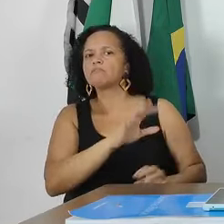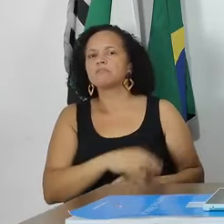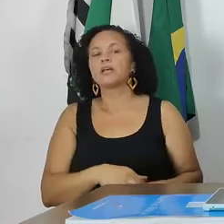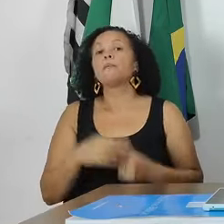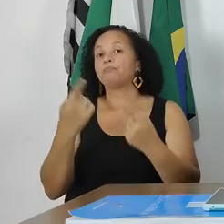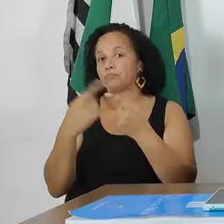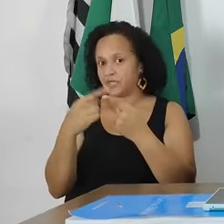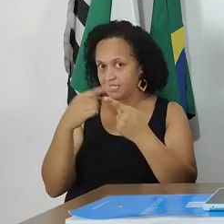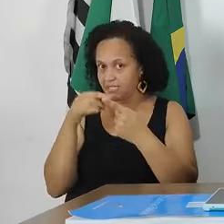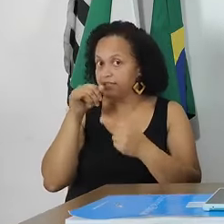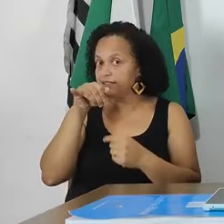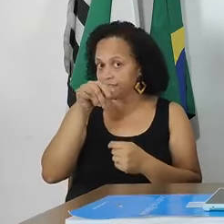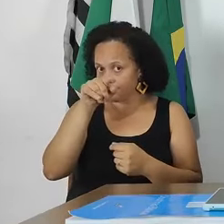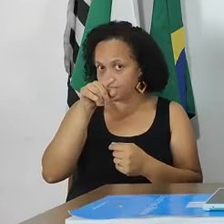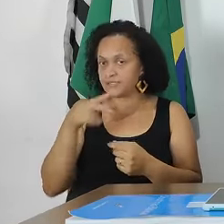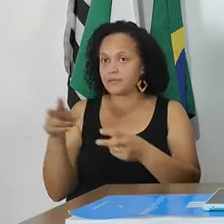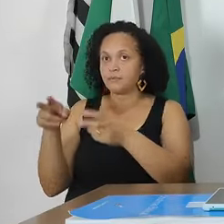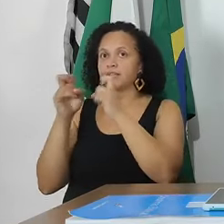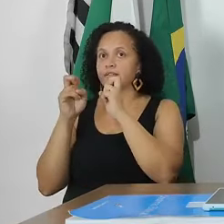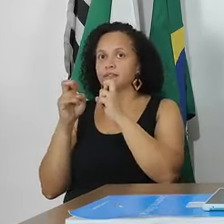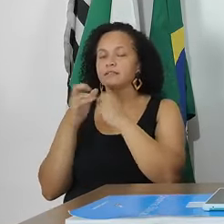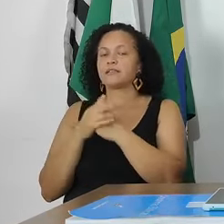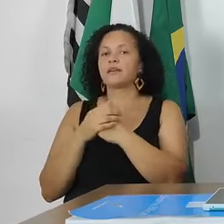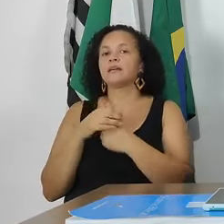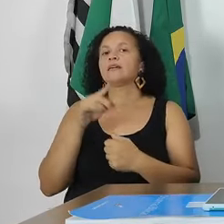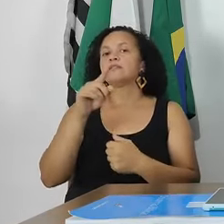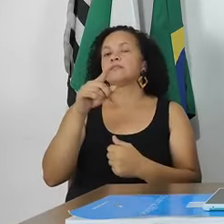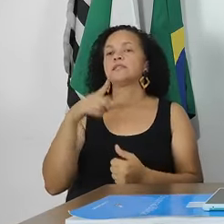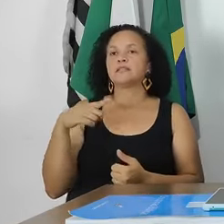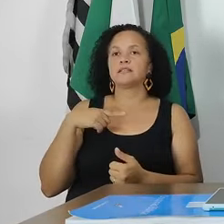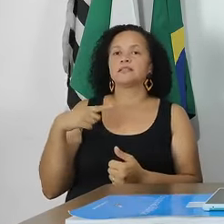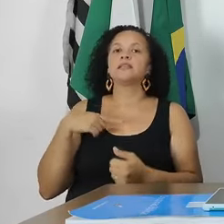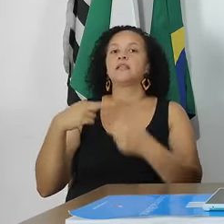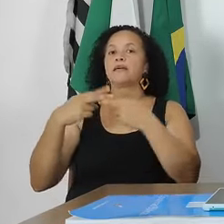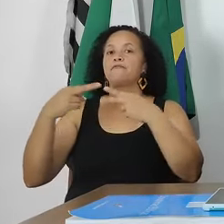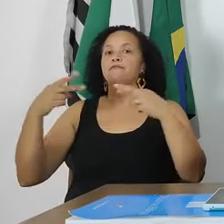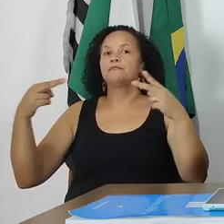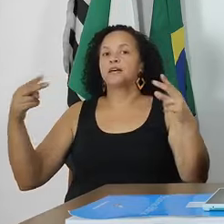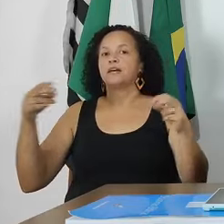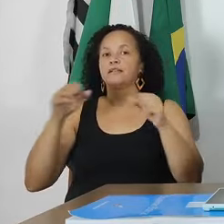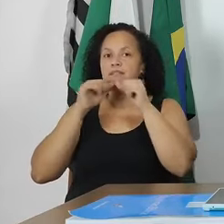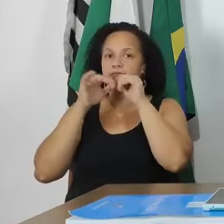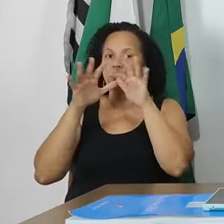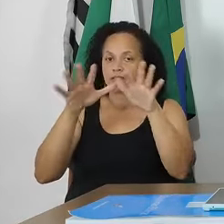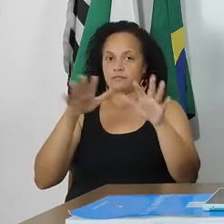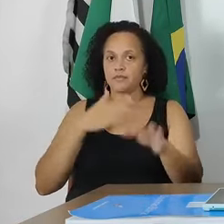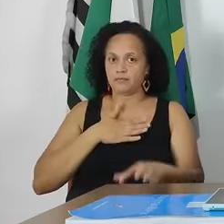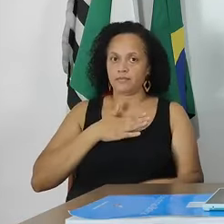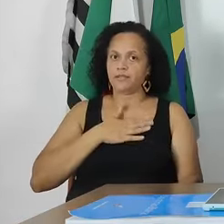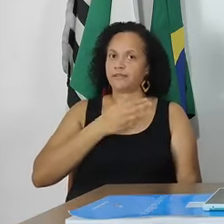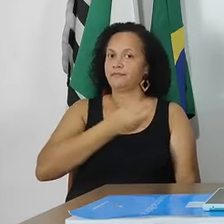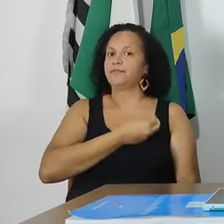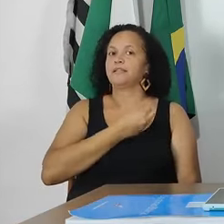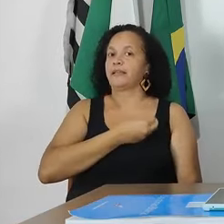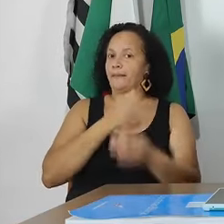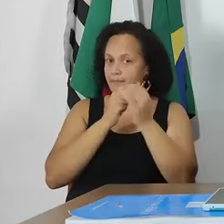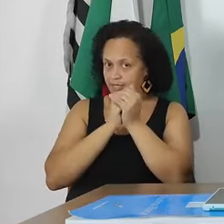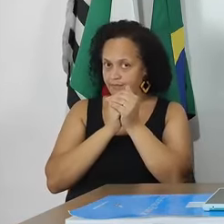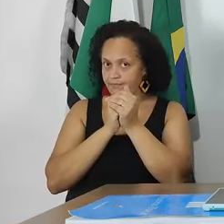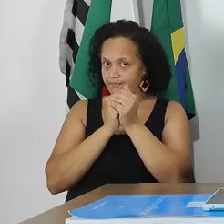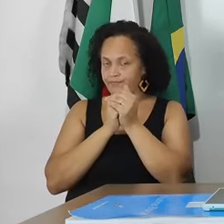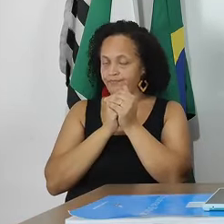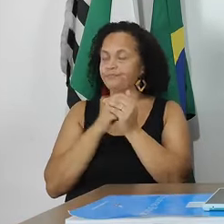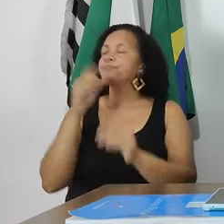aquele ensinamento errado. Eu teria trazido grandes consequências para a minha vida. Amém? Então, Deus